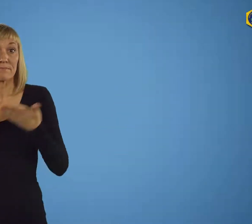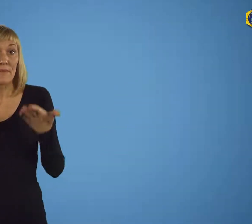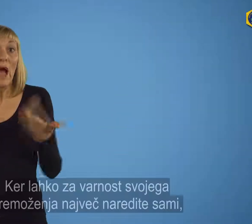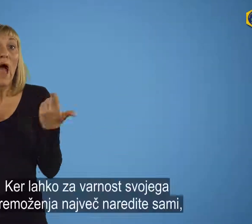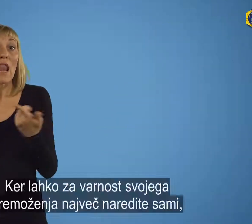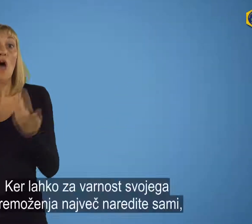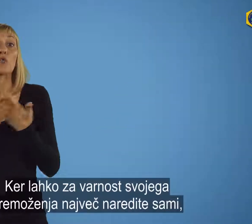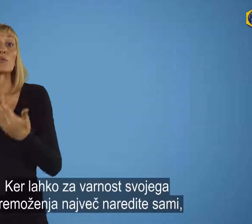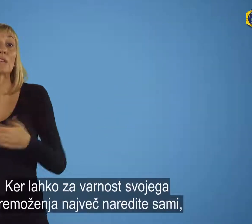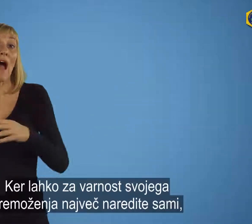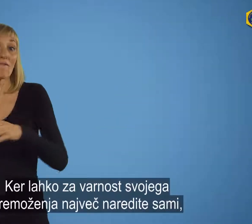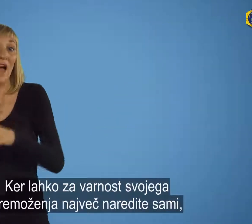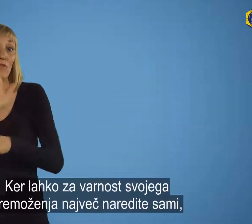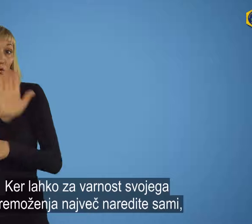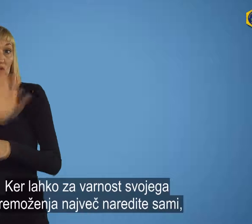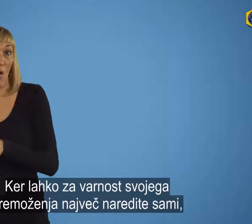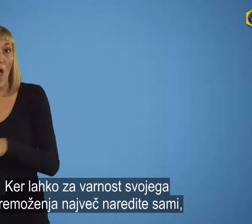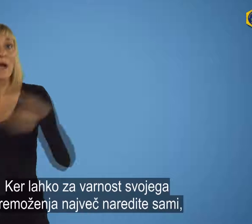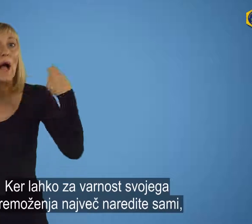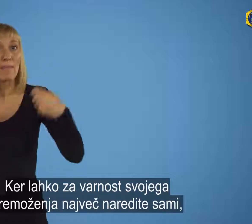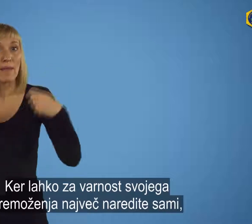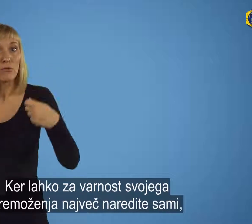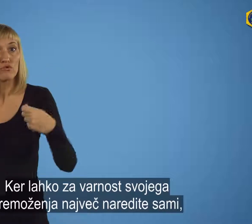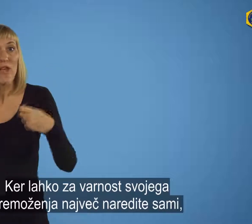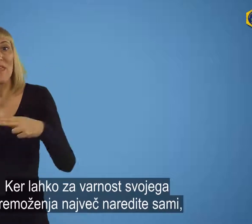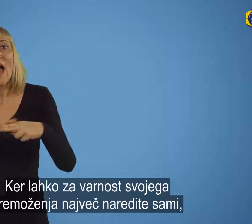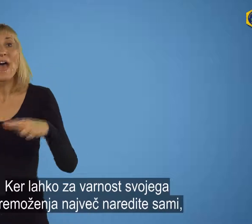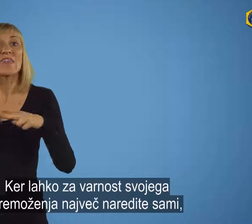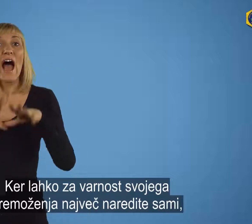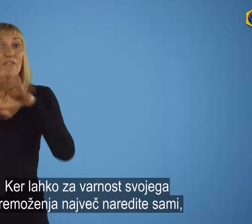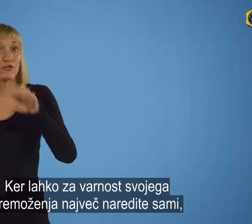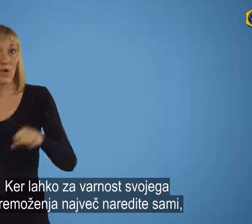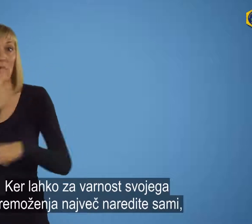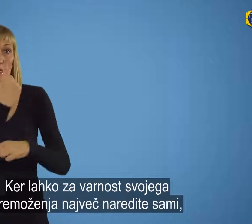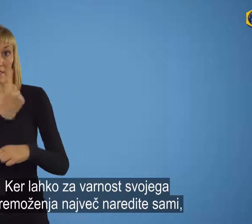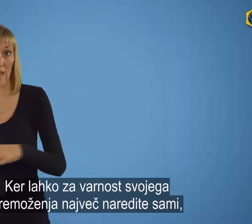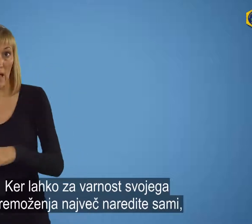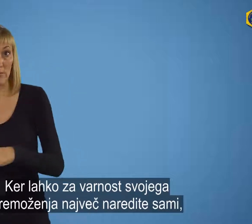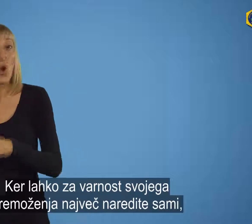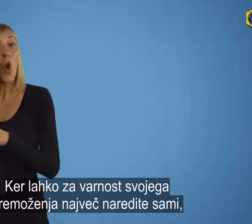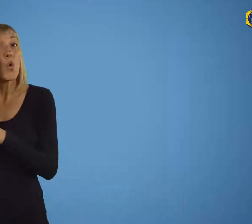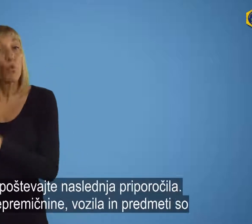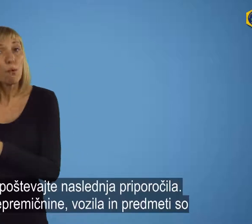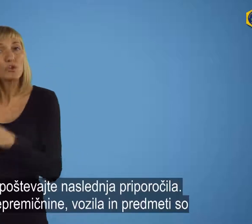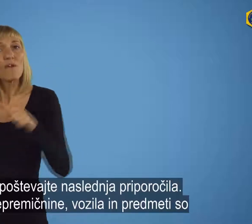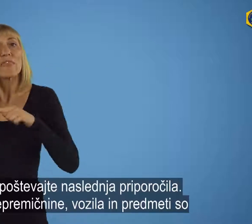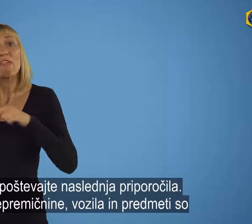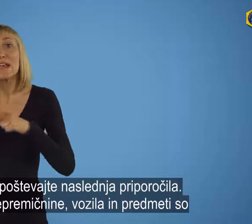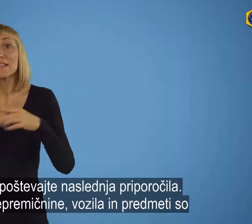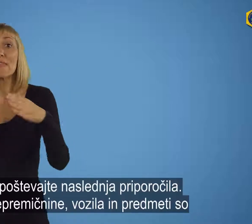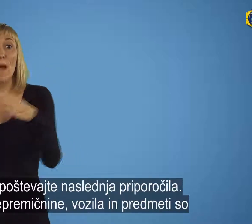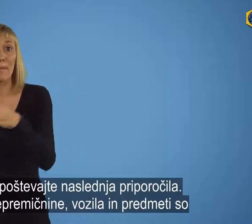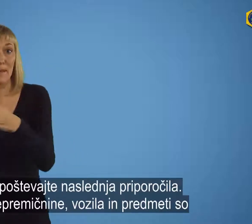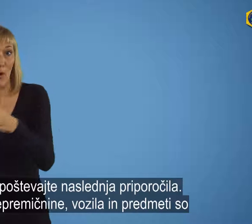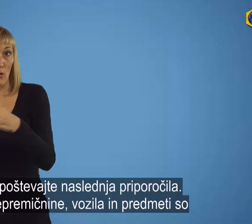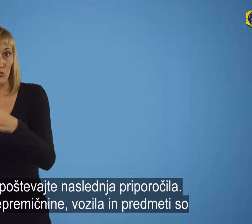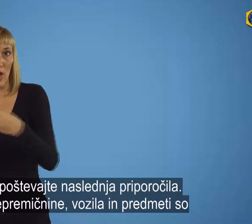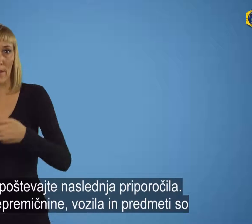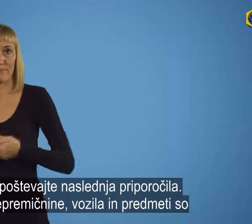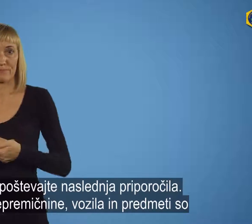Ker lahko za varnost svojega premoženja največ naredite sami, upoštevajte naslednja priporočila.